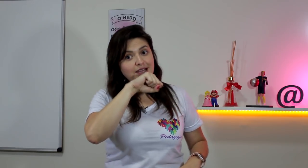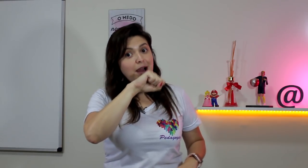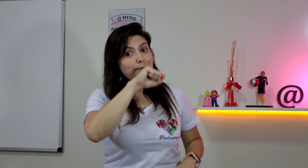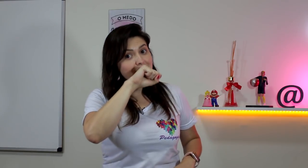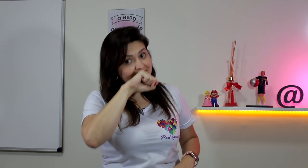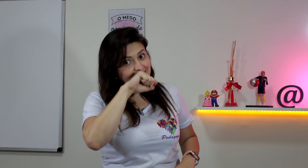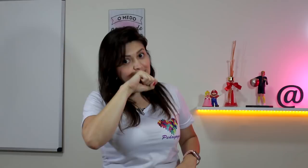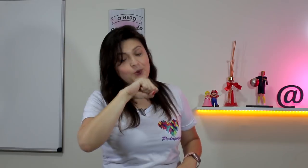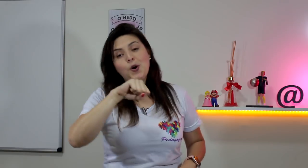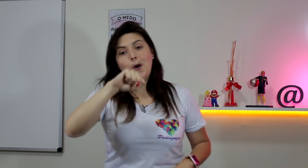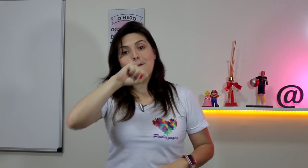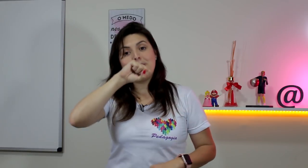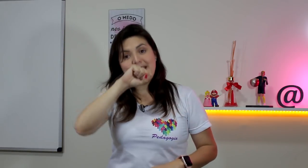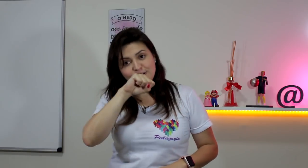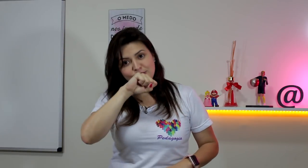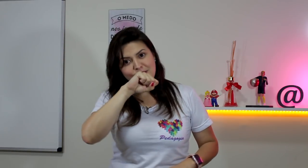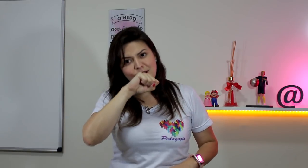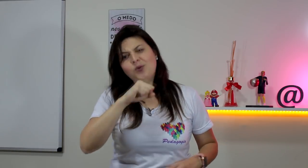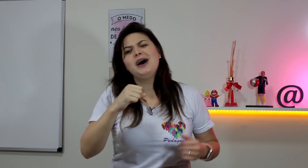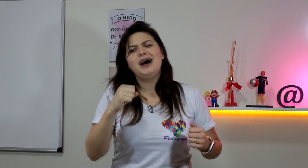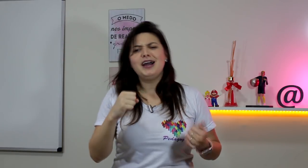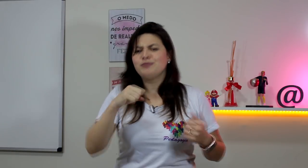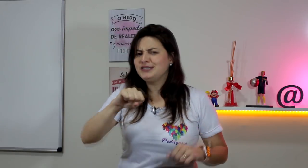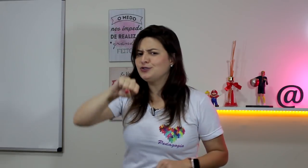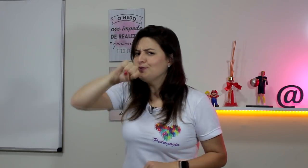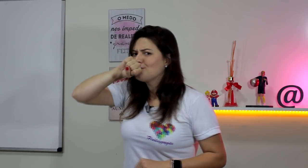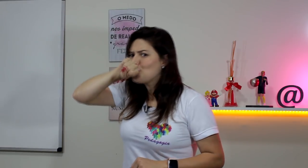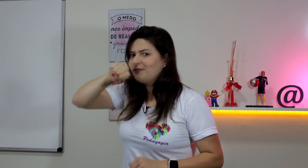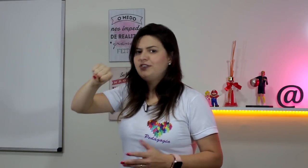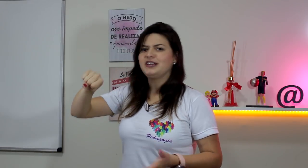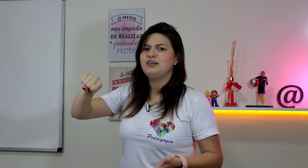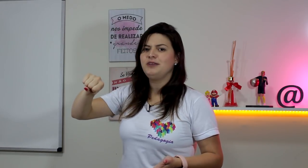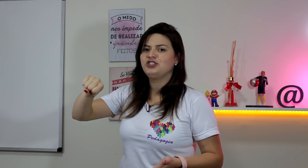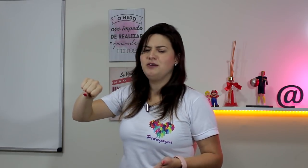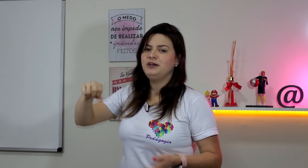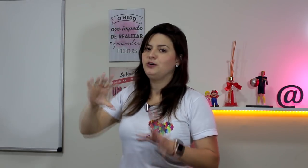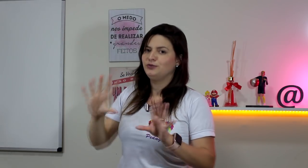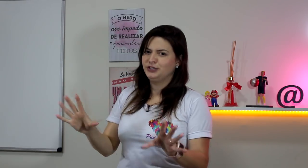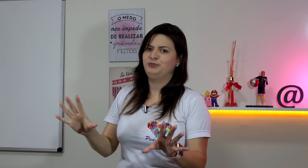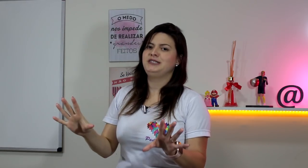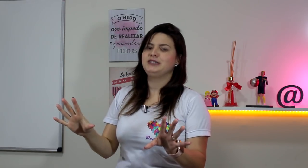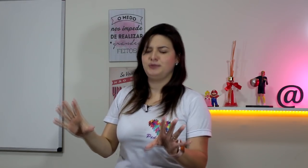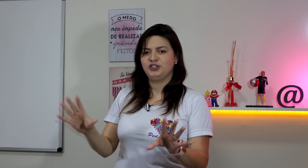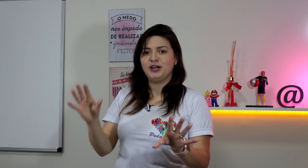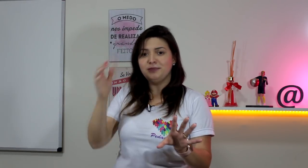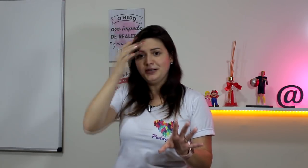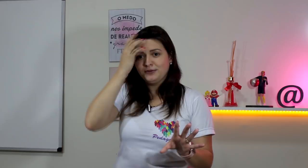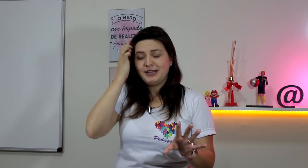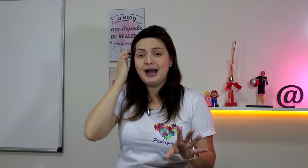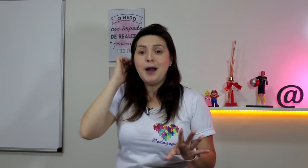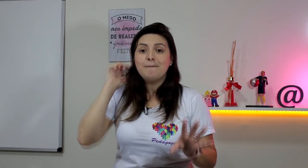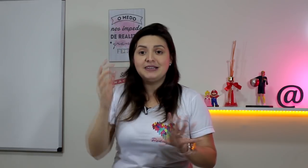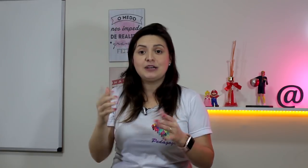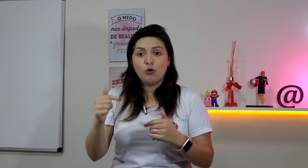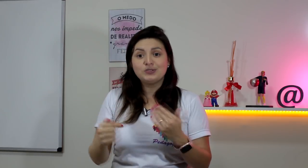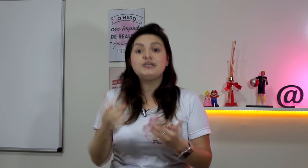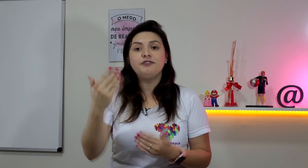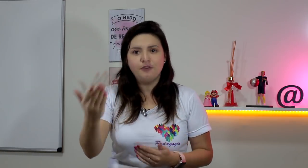a bênção, o beijo na mão. Ah, eu preciso vir aqui beijar a mão? Não precisa beijar a mão, tá? Mas é como se